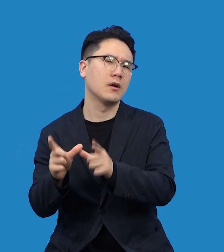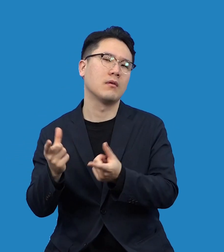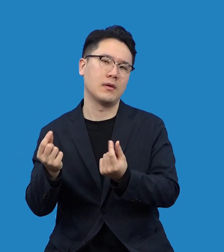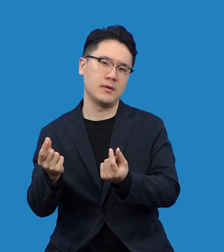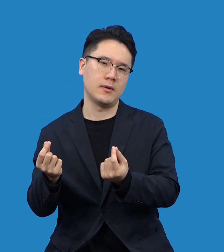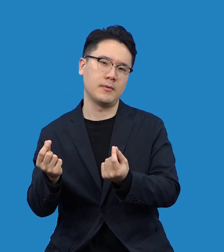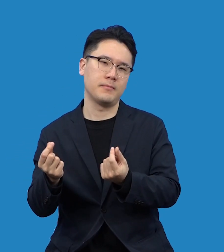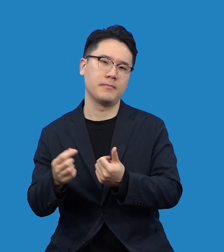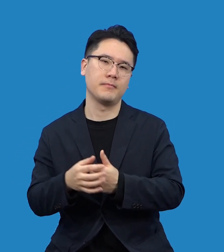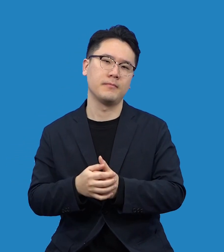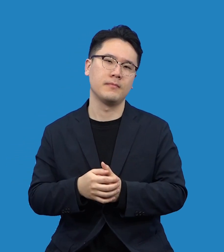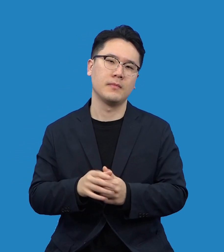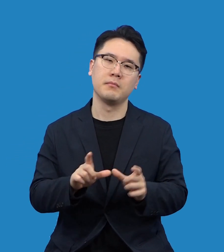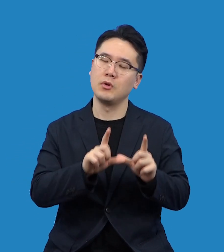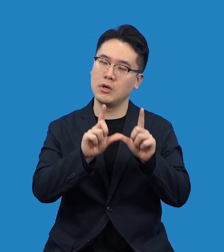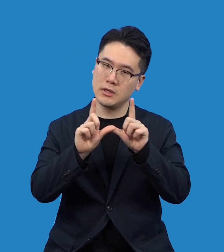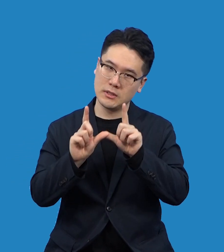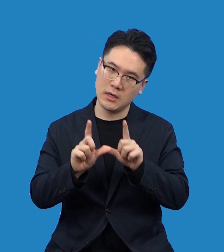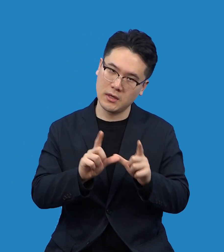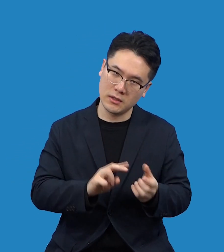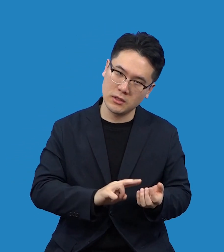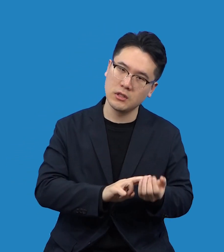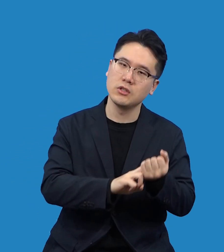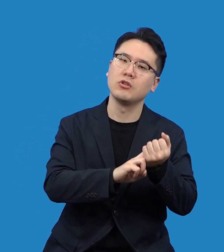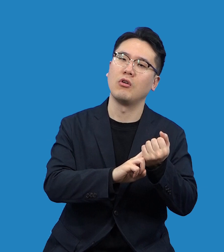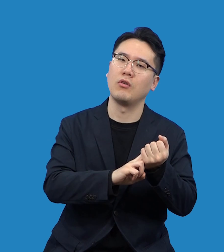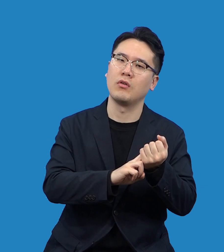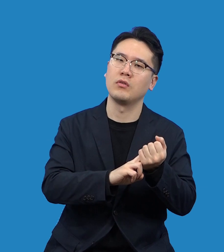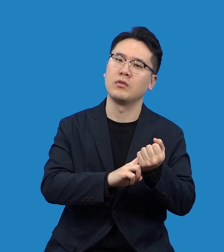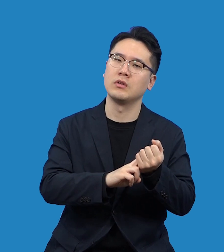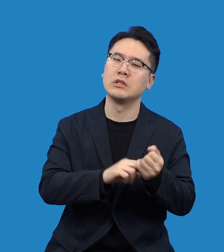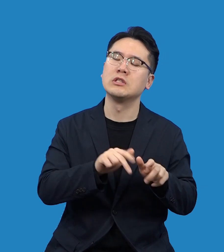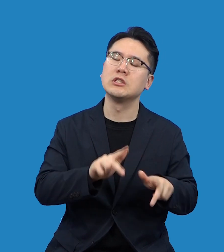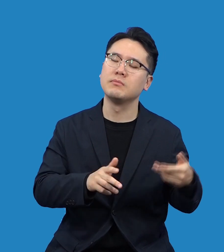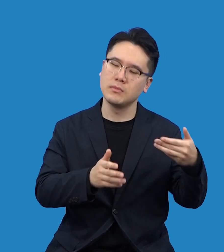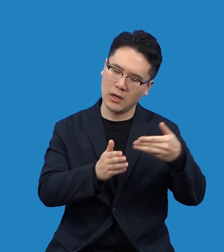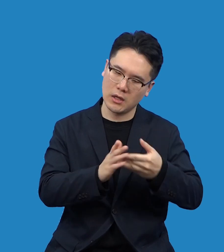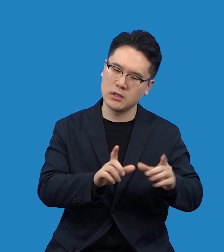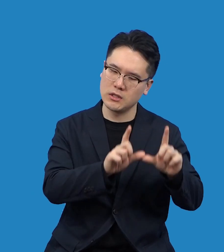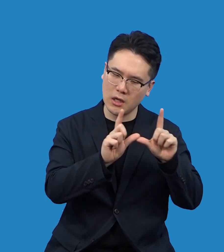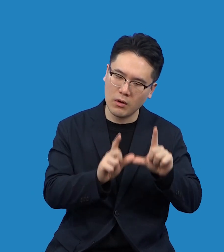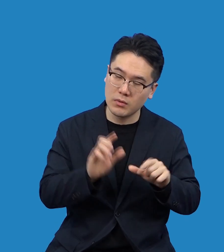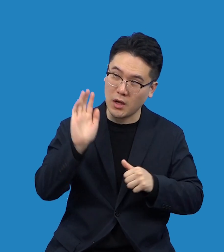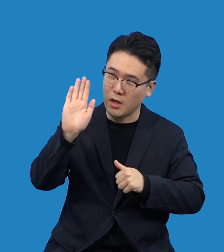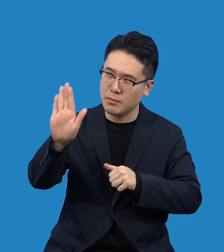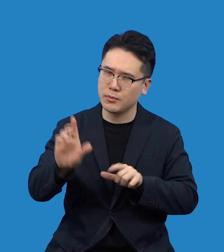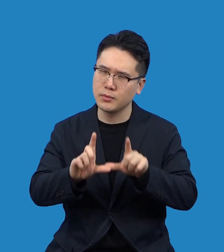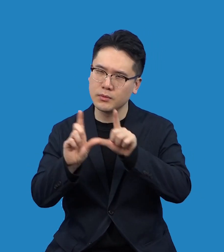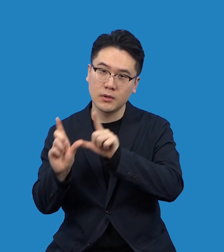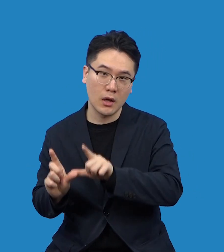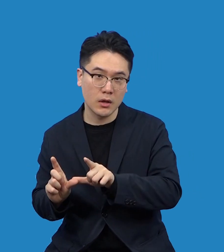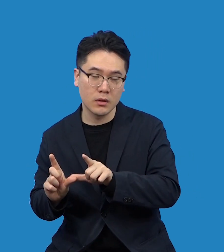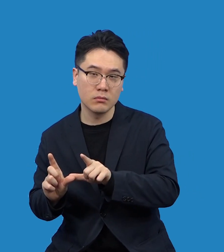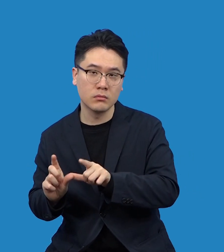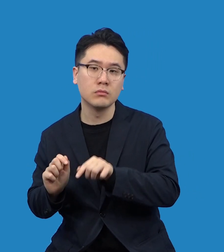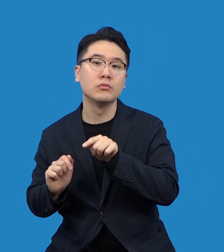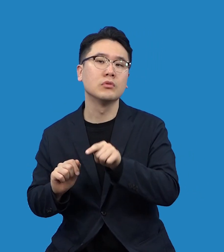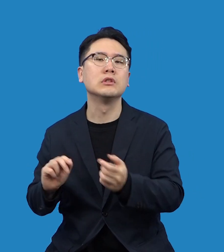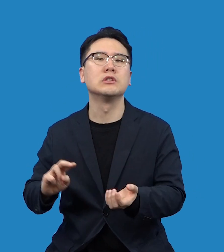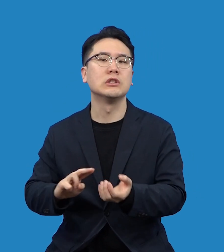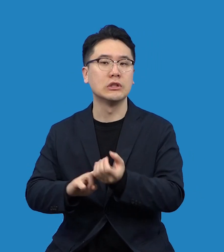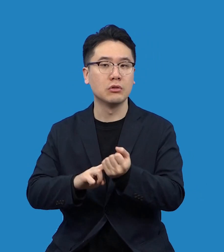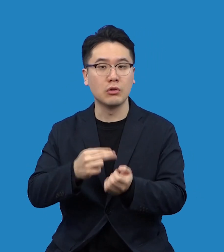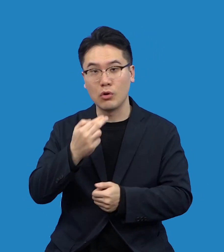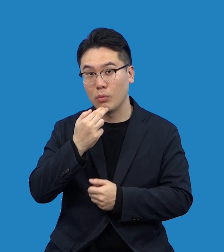살아온 기적, 살아갈 기적, 살아온 삶도 살아갈 삶도 기적 아니고는 내게 존재할